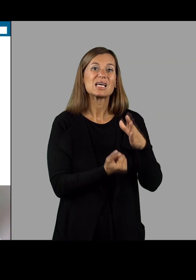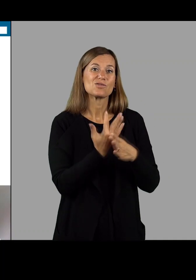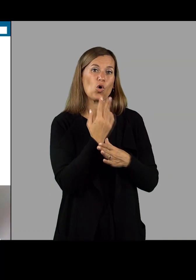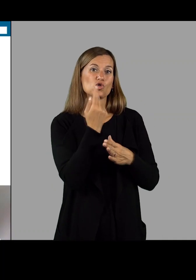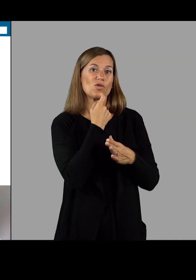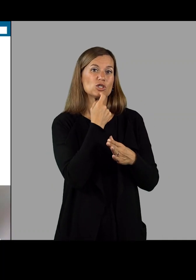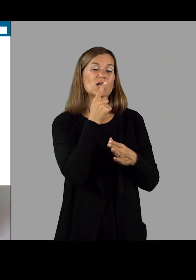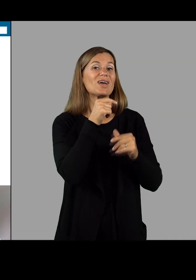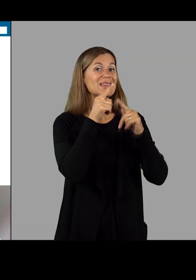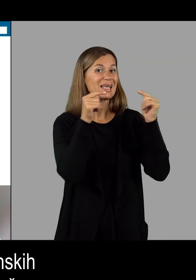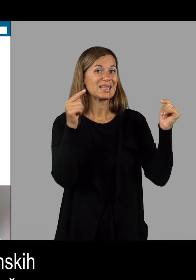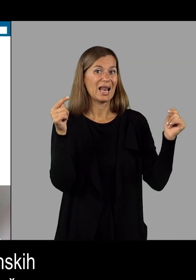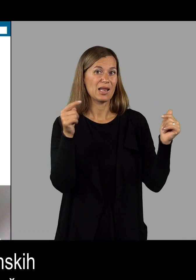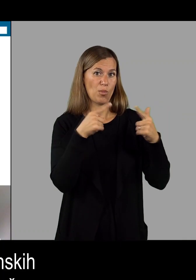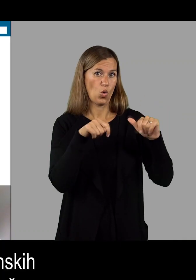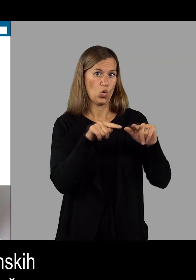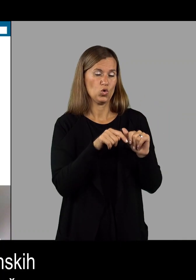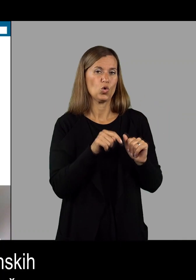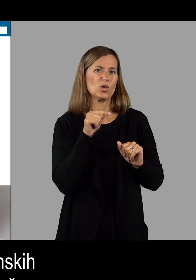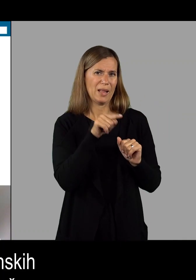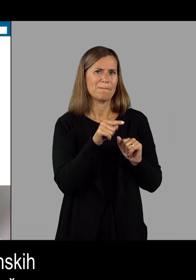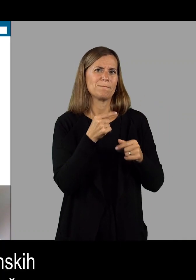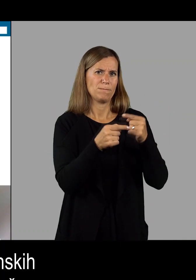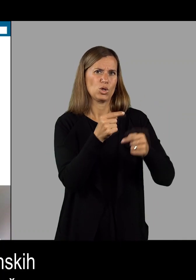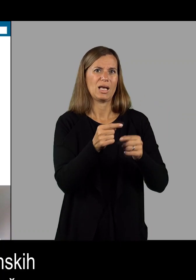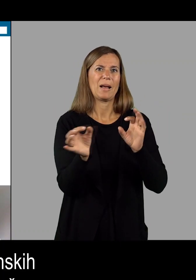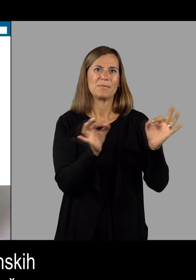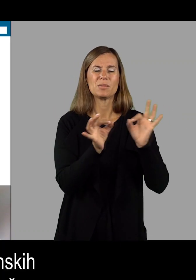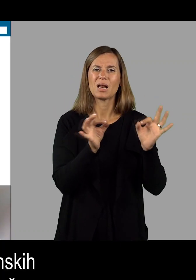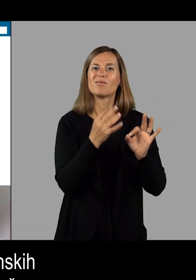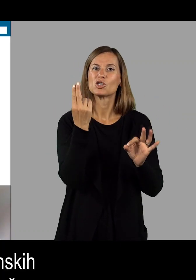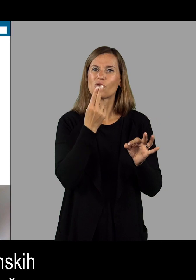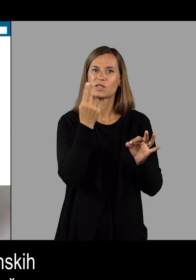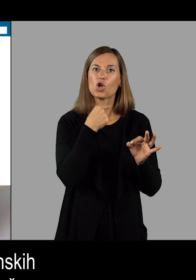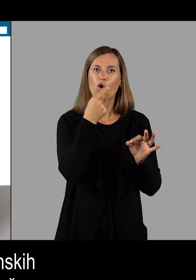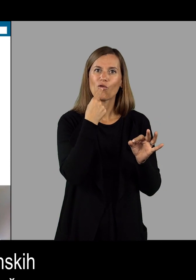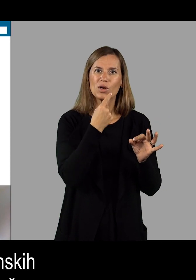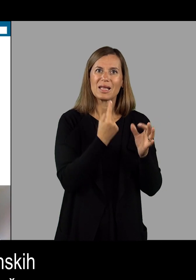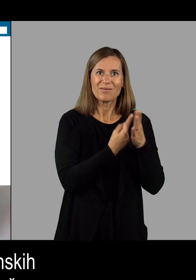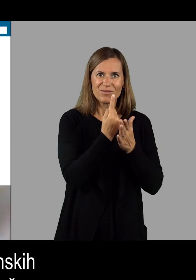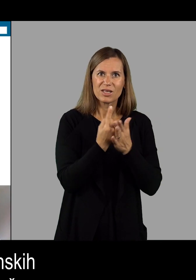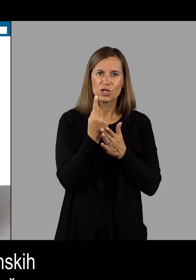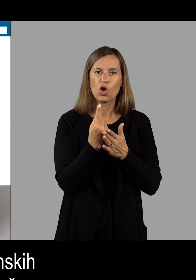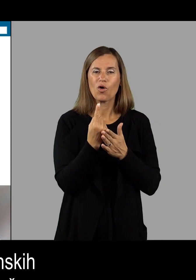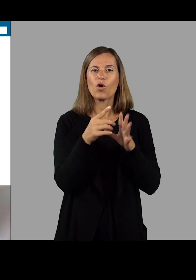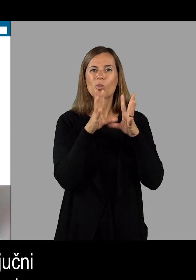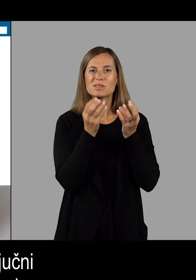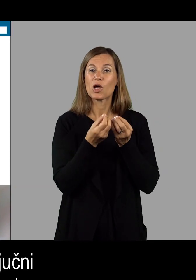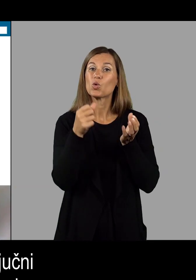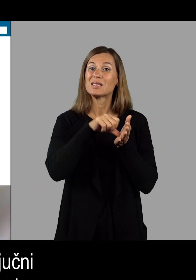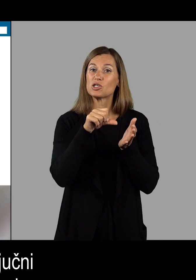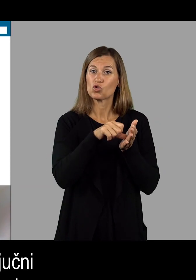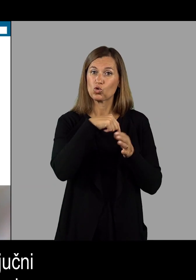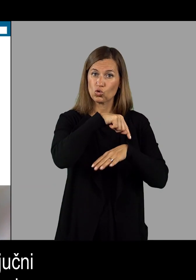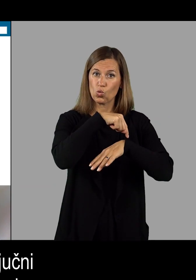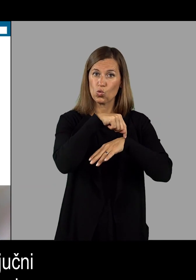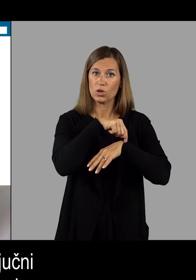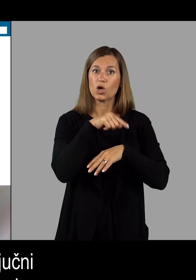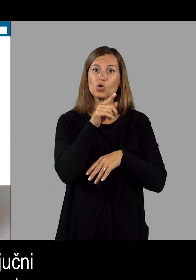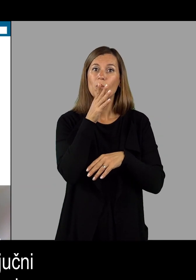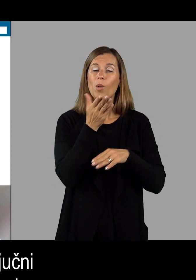v digitalnem okolju, kjer poteka priprava slovenskih govornih virov v obsegu 1000 ur, kar bo